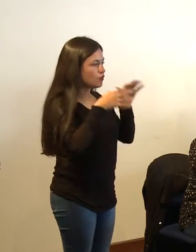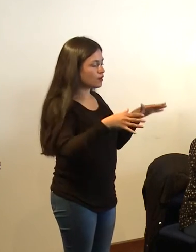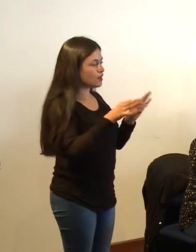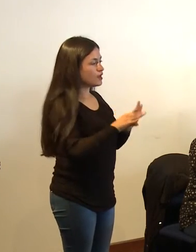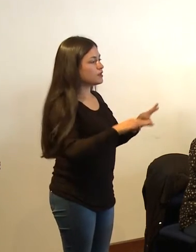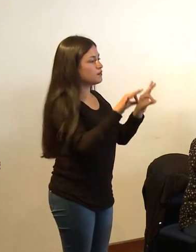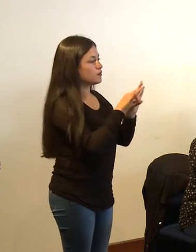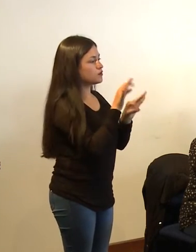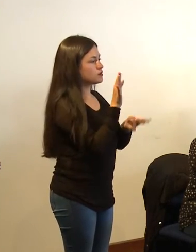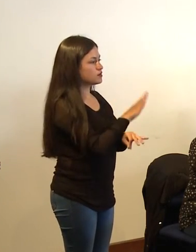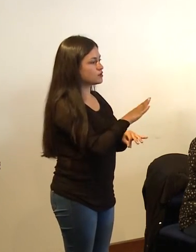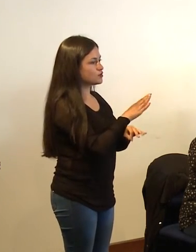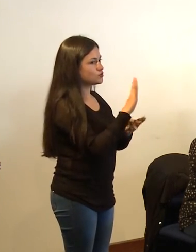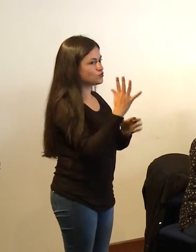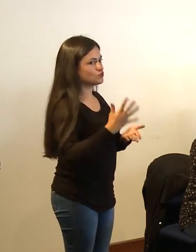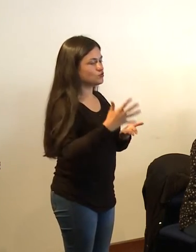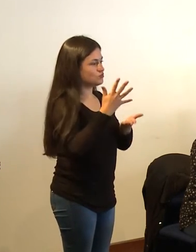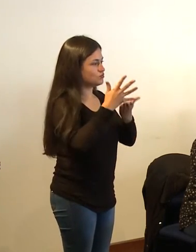de ese